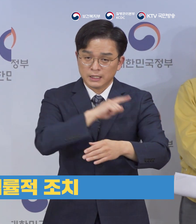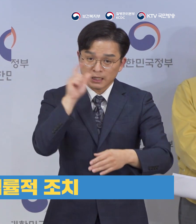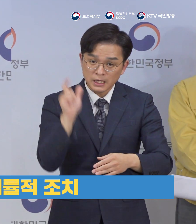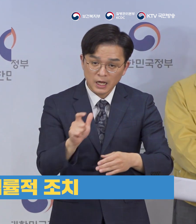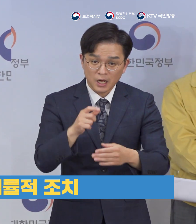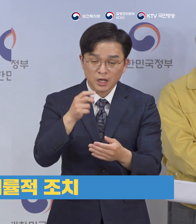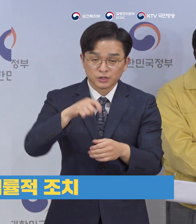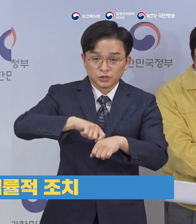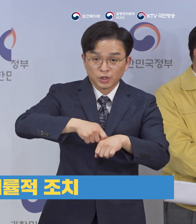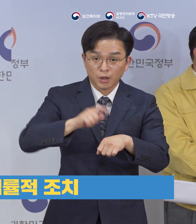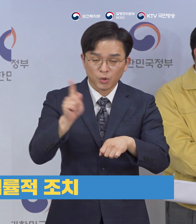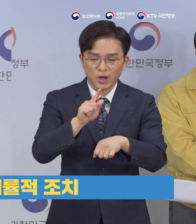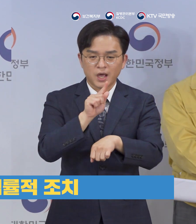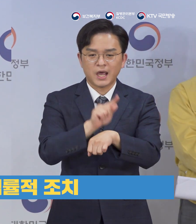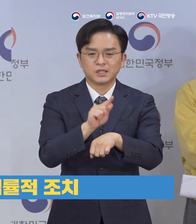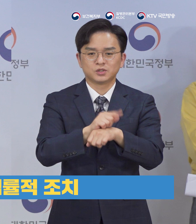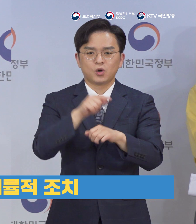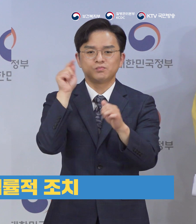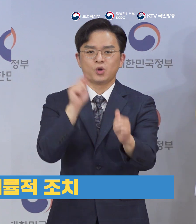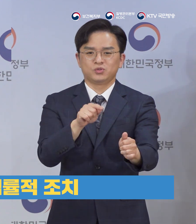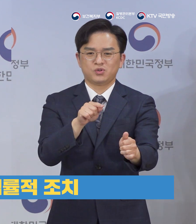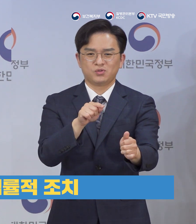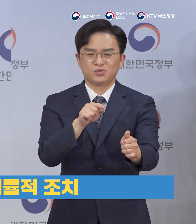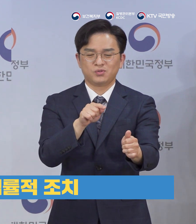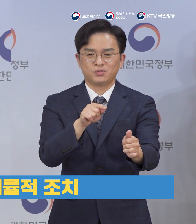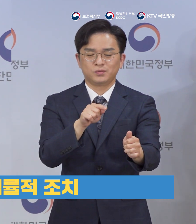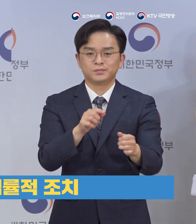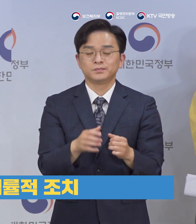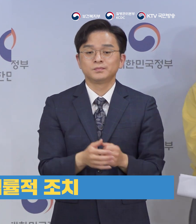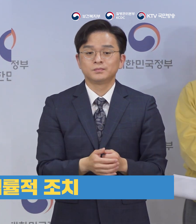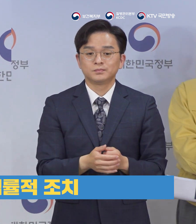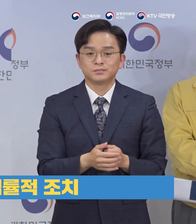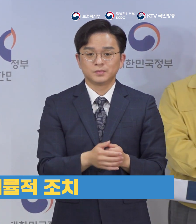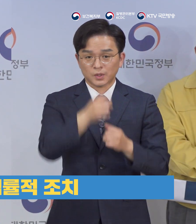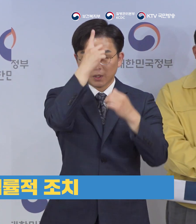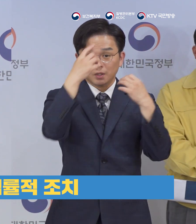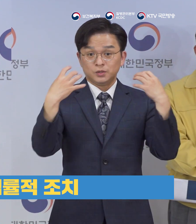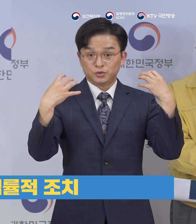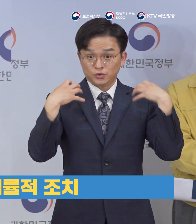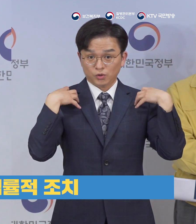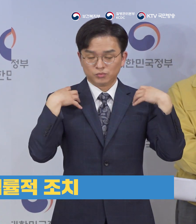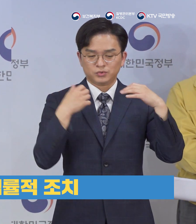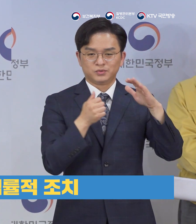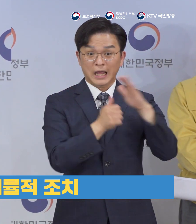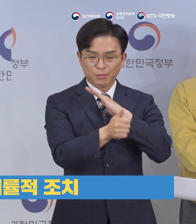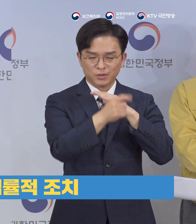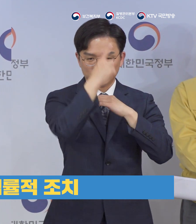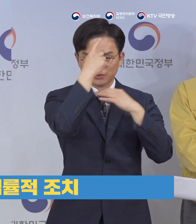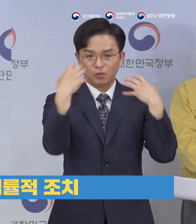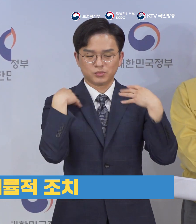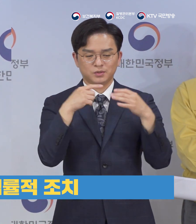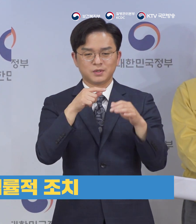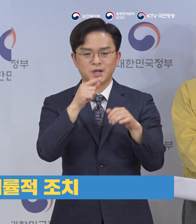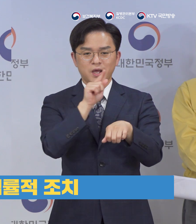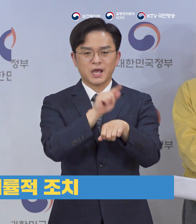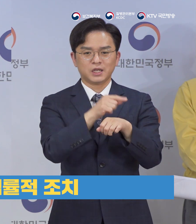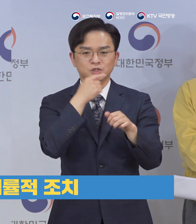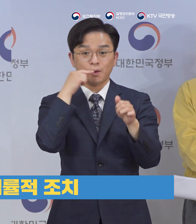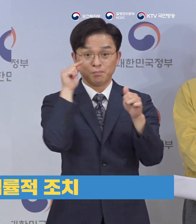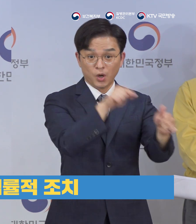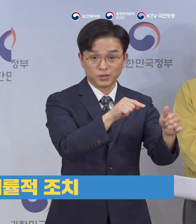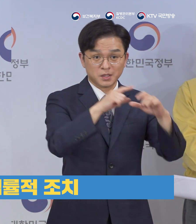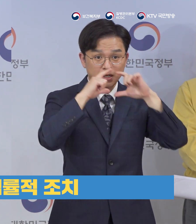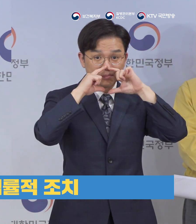있는 여러 가지 법적 조치 중에서 강력한 이제 법률적 조치에 해당을 합니다. 또한 각